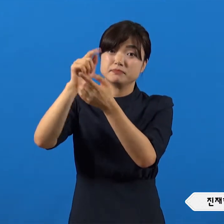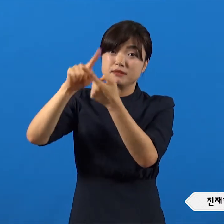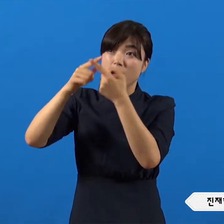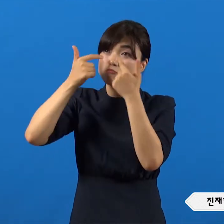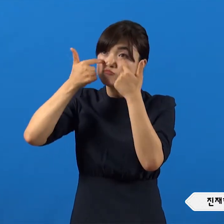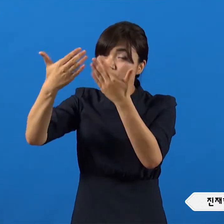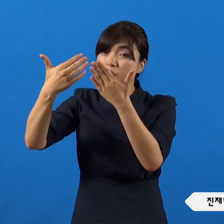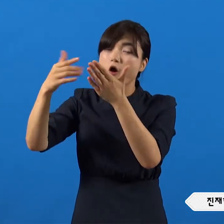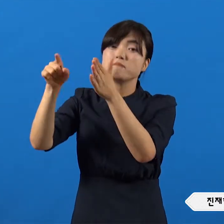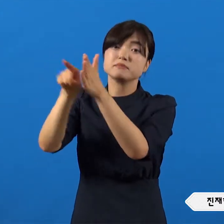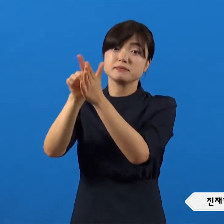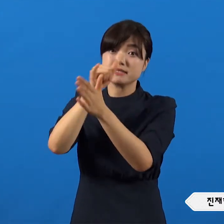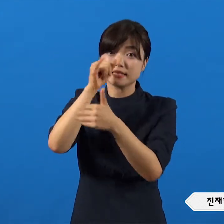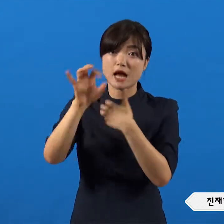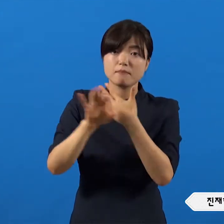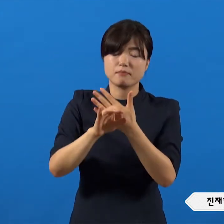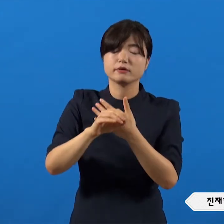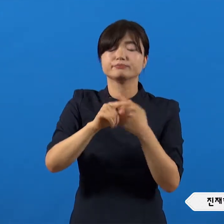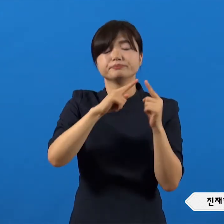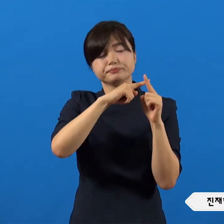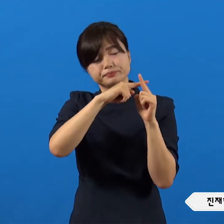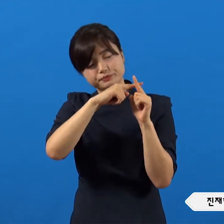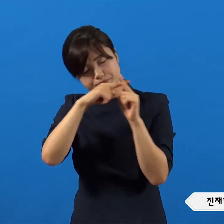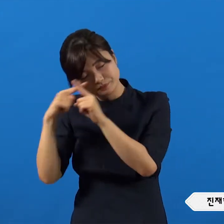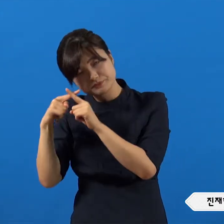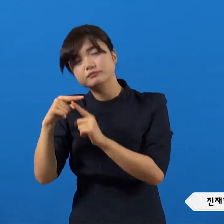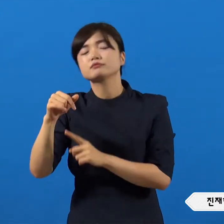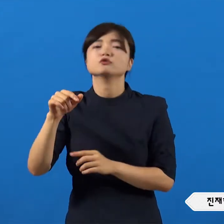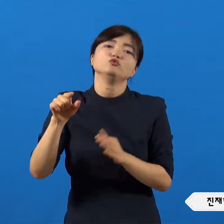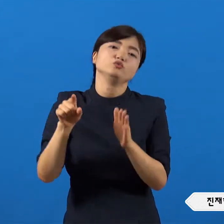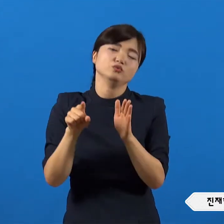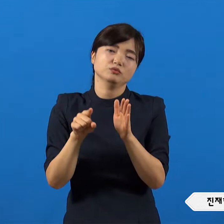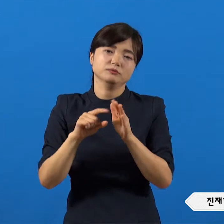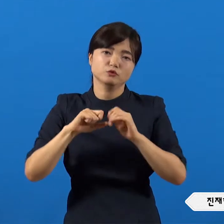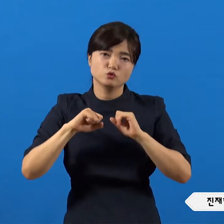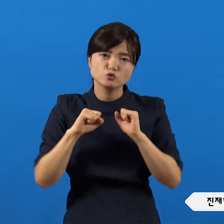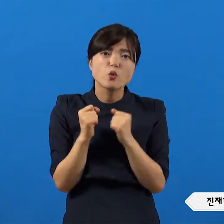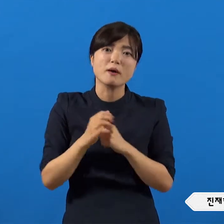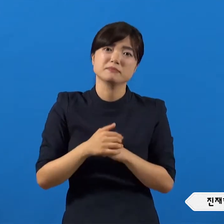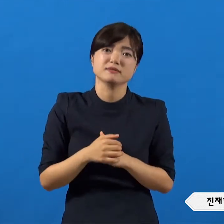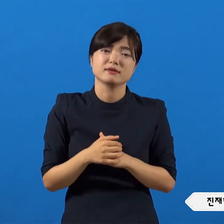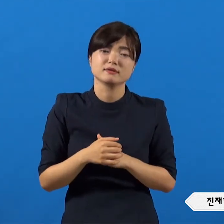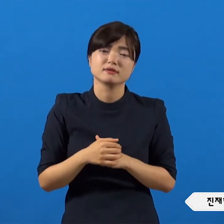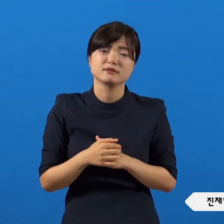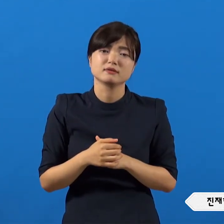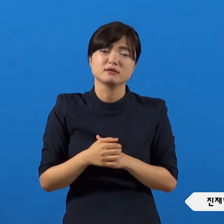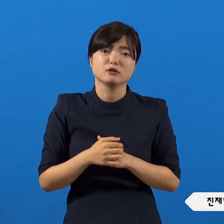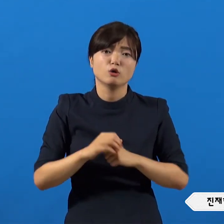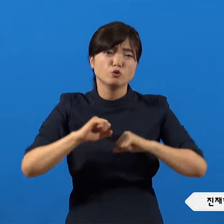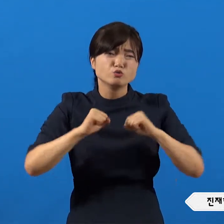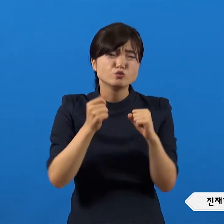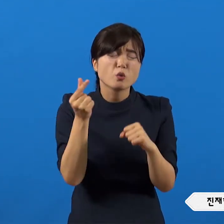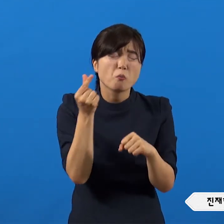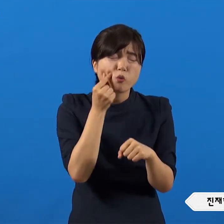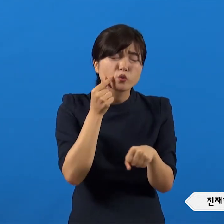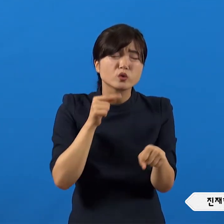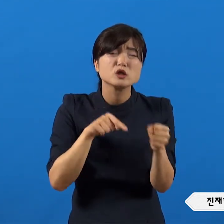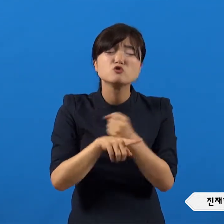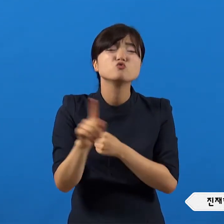분명하다면 우리는 순종할 것입니다. 그런데 우리가 순종하지 못하는